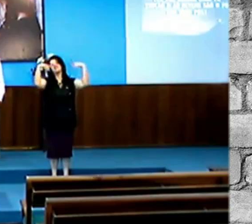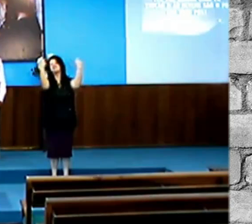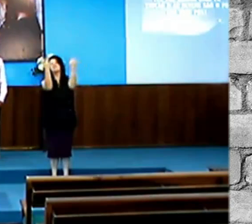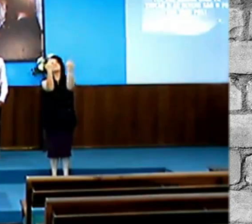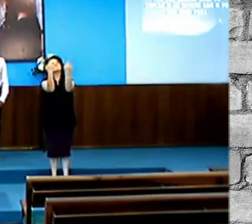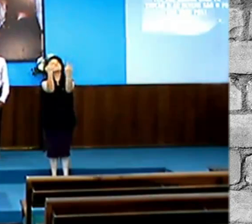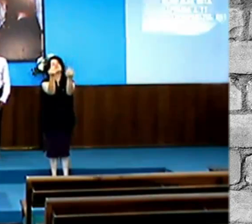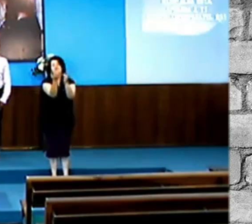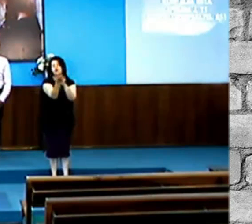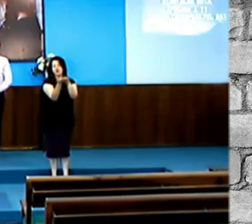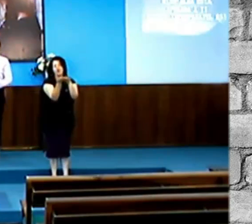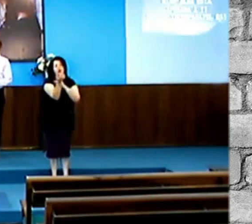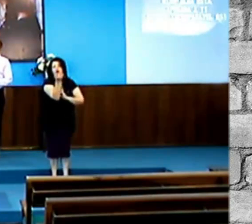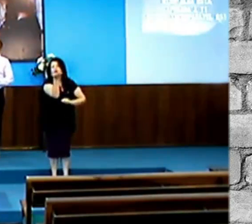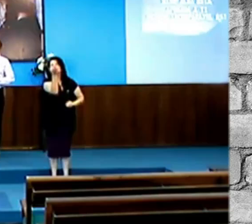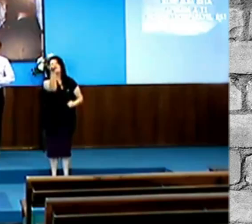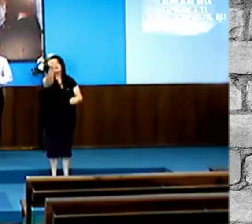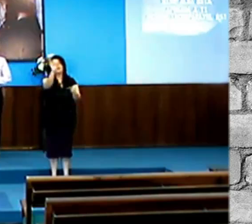dos teus pés.